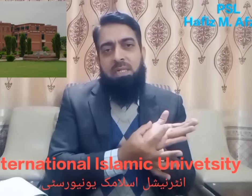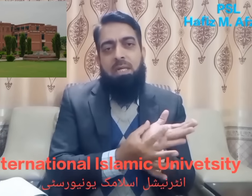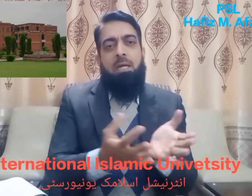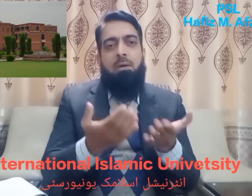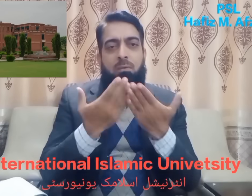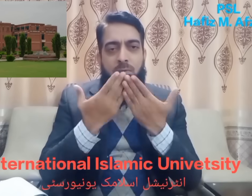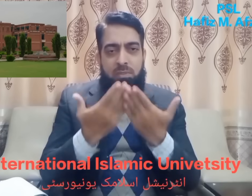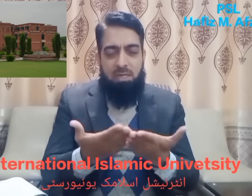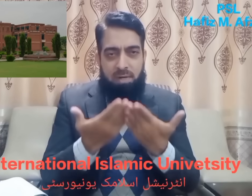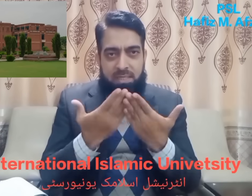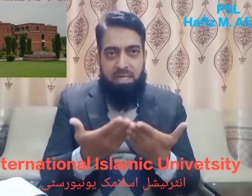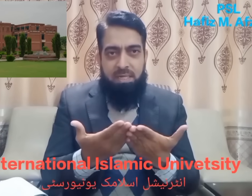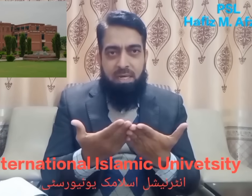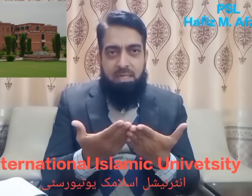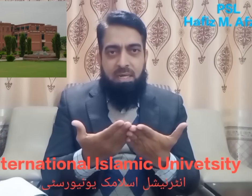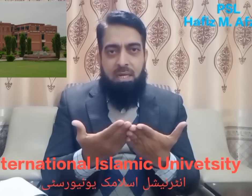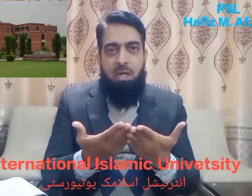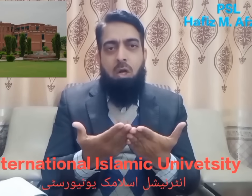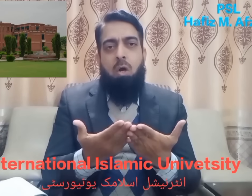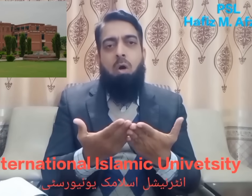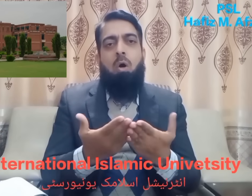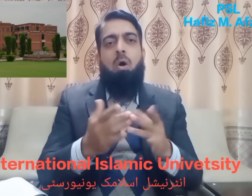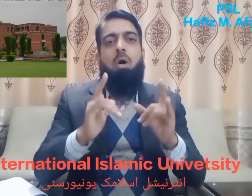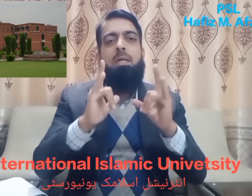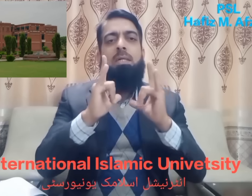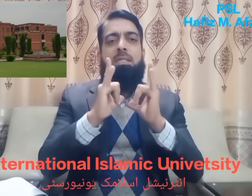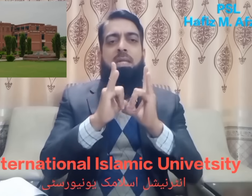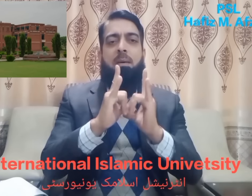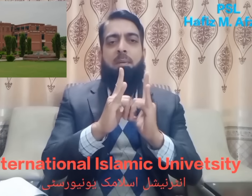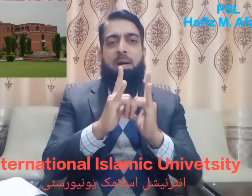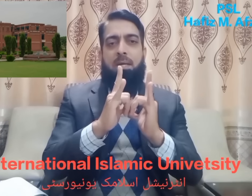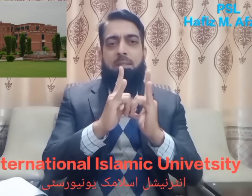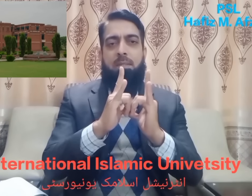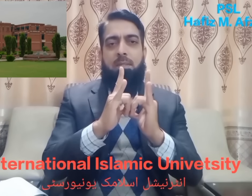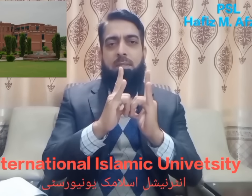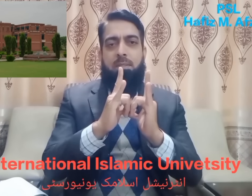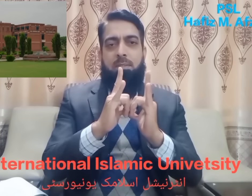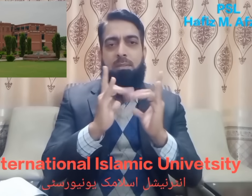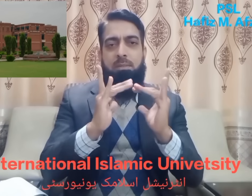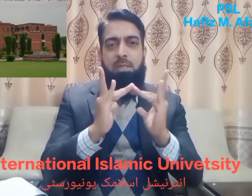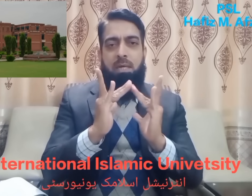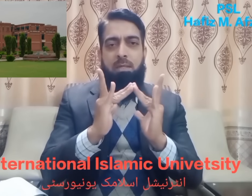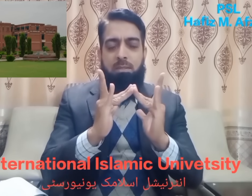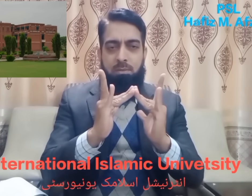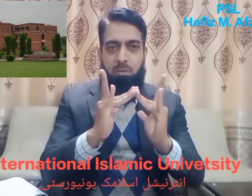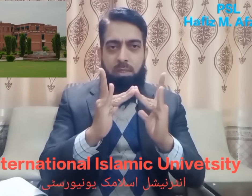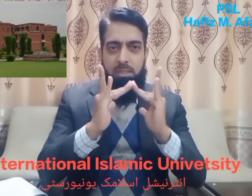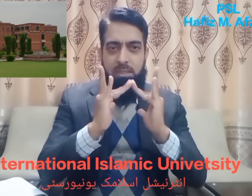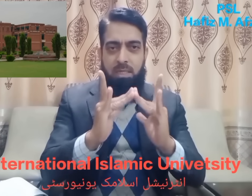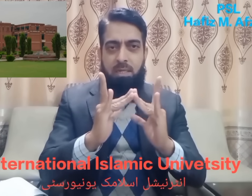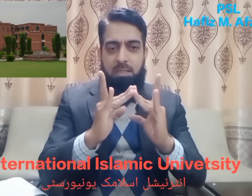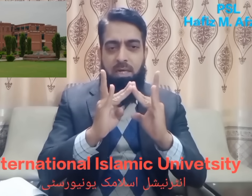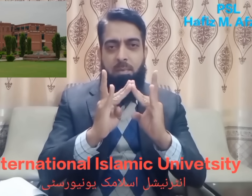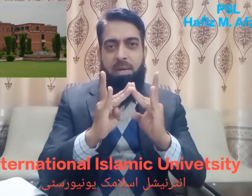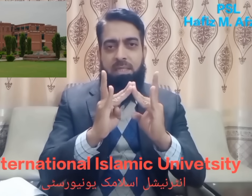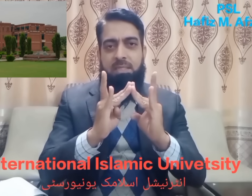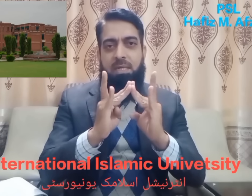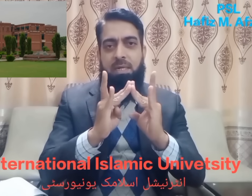यूनिवर्सिटी ये वाला साइन करके और इस्लामाबाद ये इस्लामाबाद का साइन